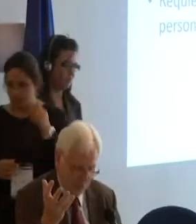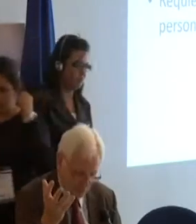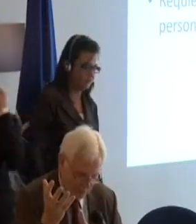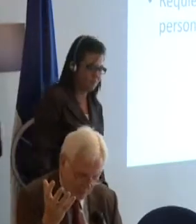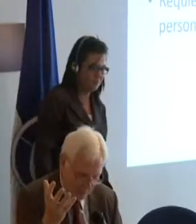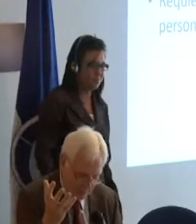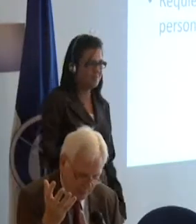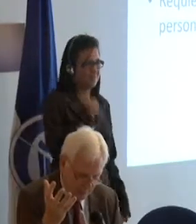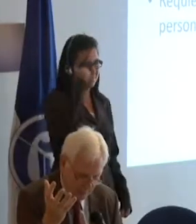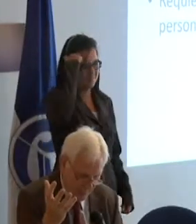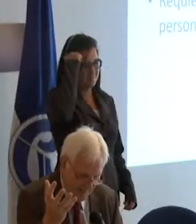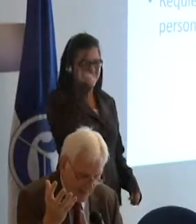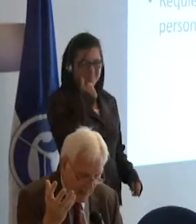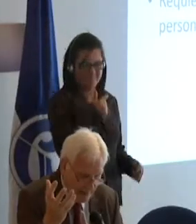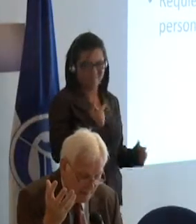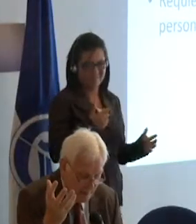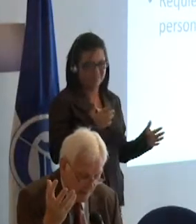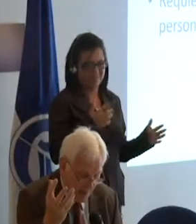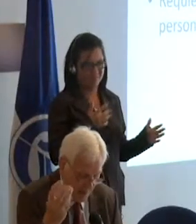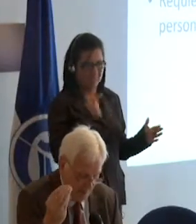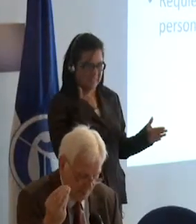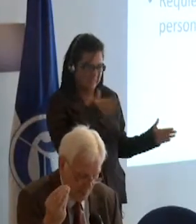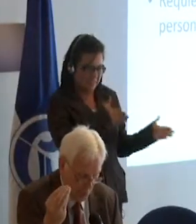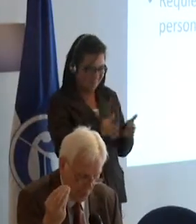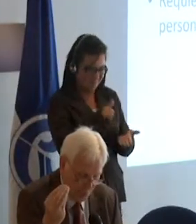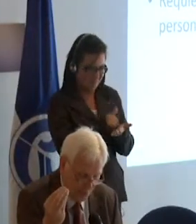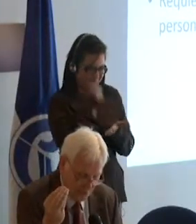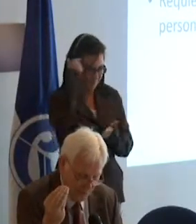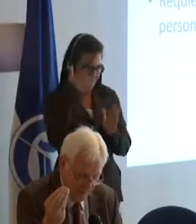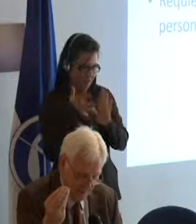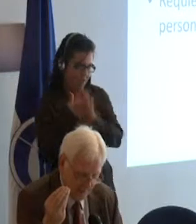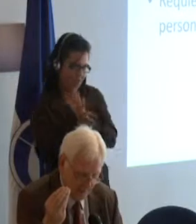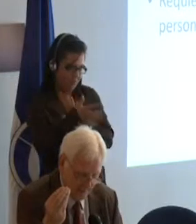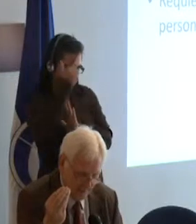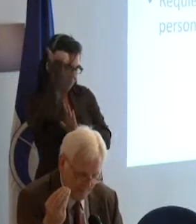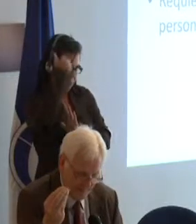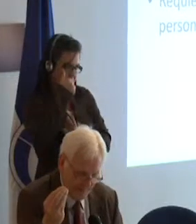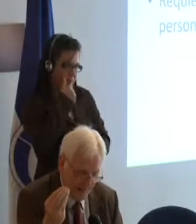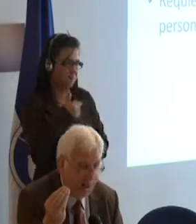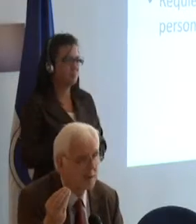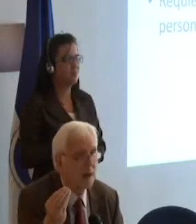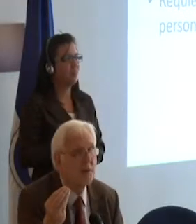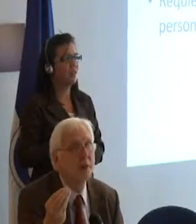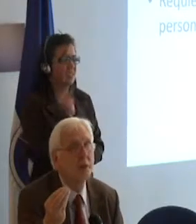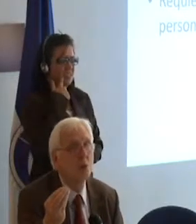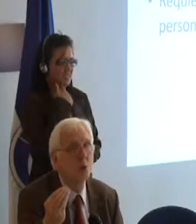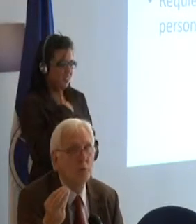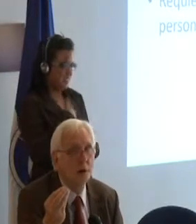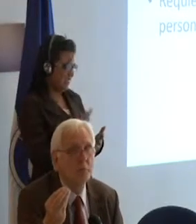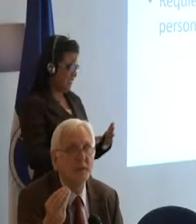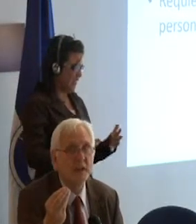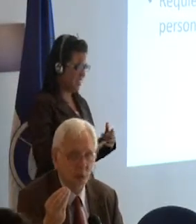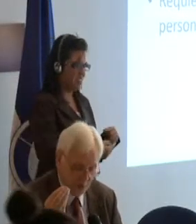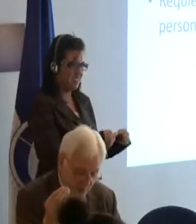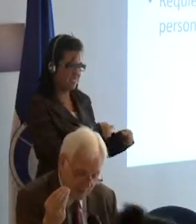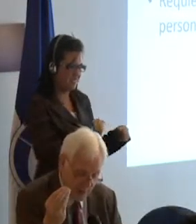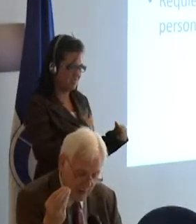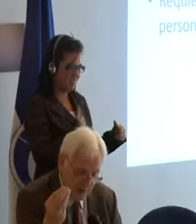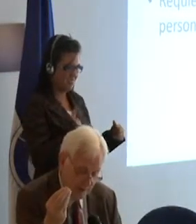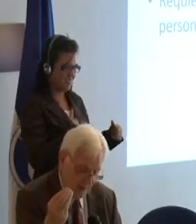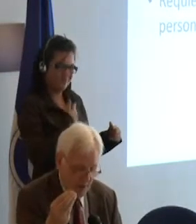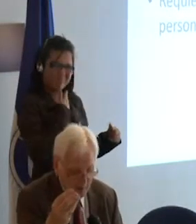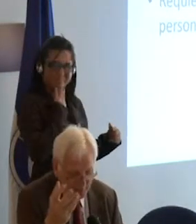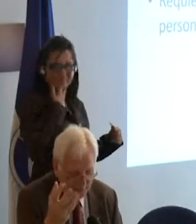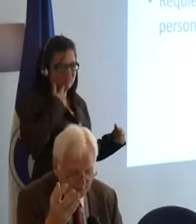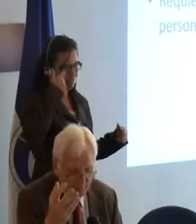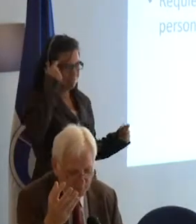Permanezco en el discurso de los docentes. Ella dijo que eso la obligó a trabajar de